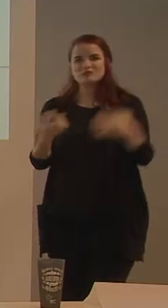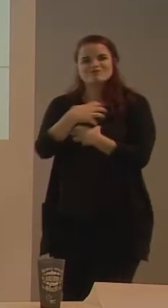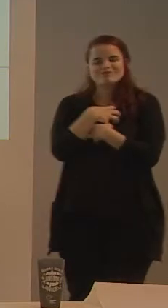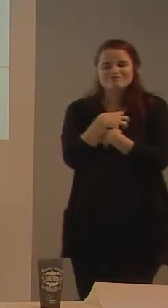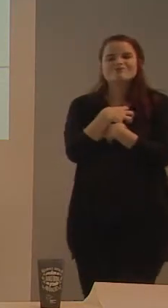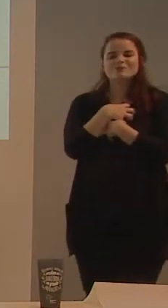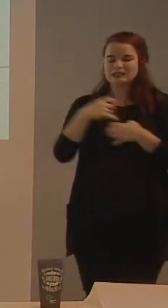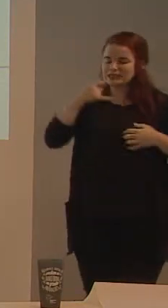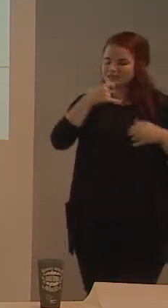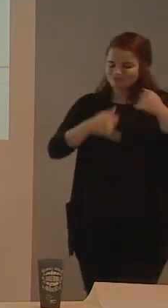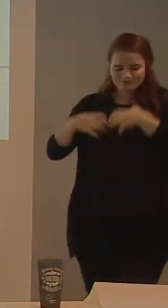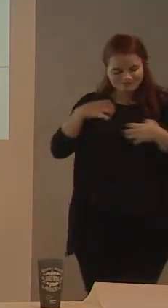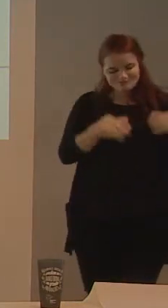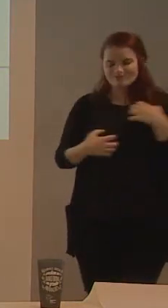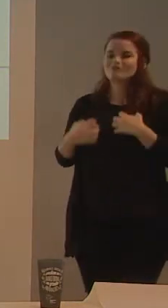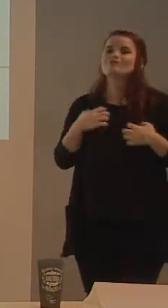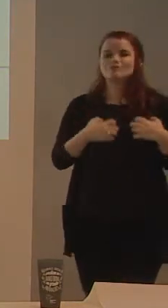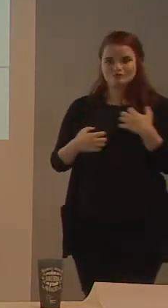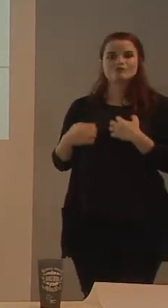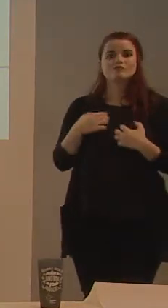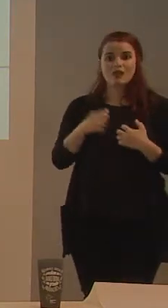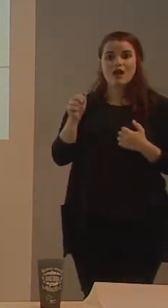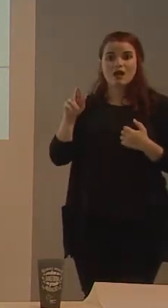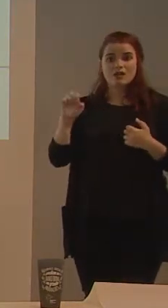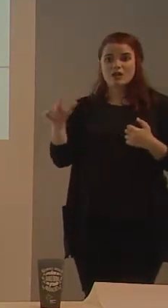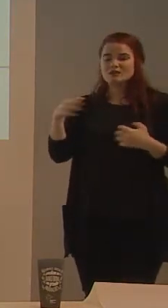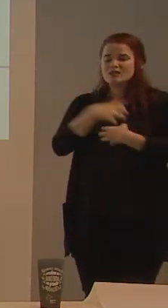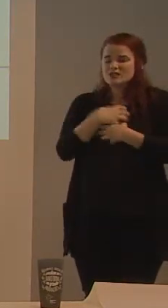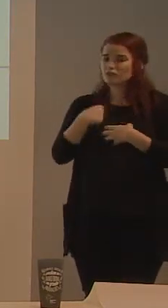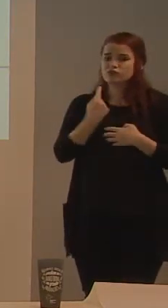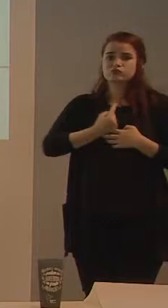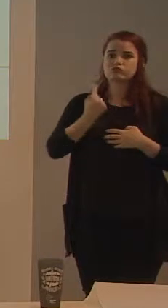lhe provoca tristeza e dor. A Ariel se sente ilhada.